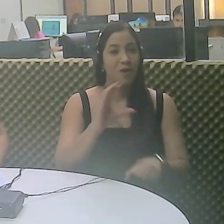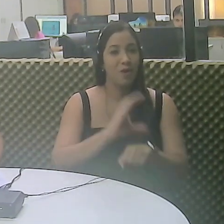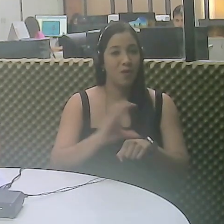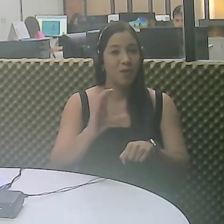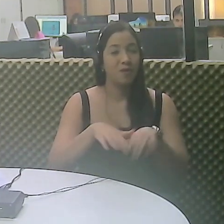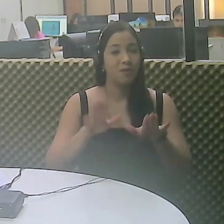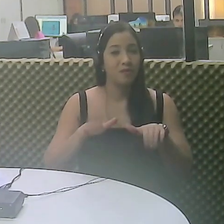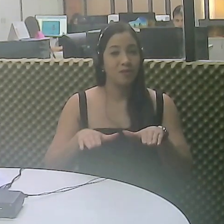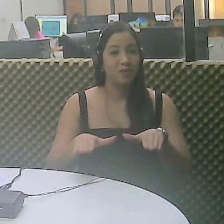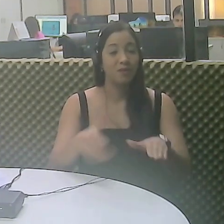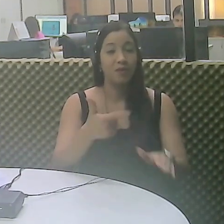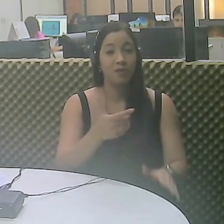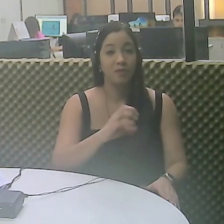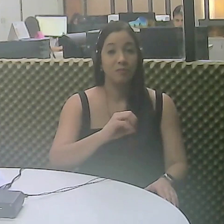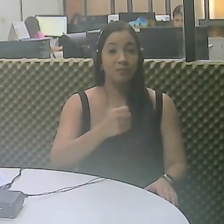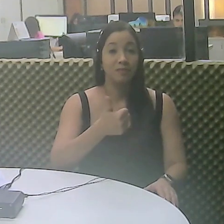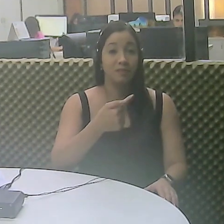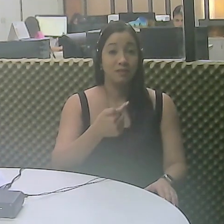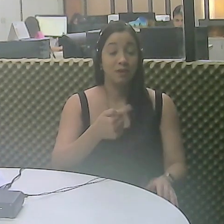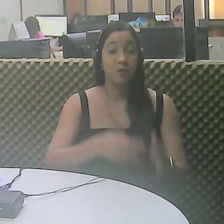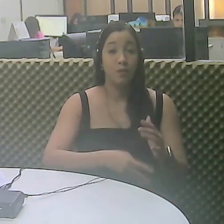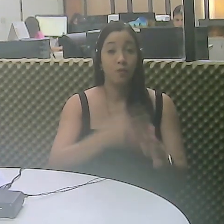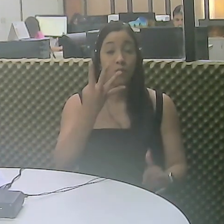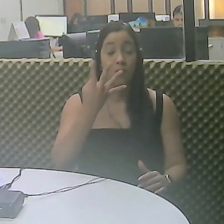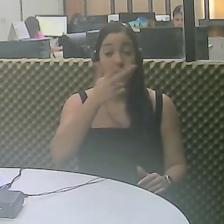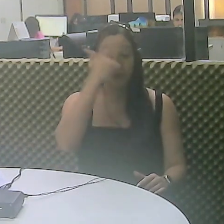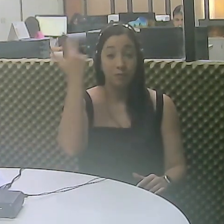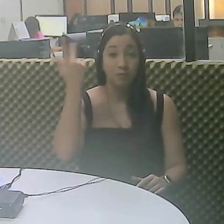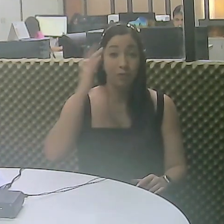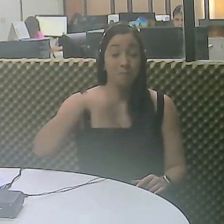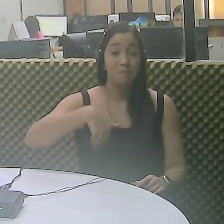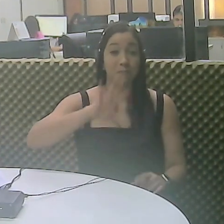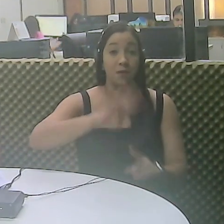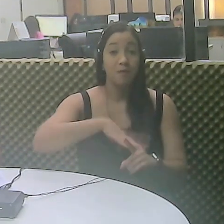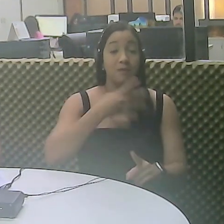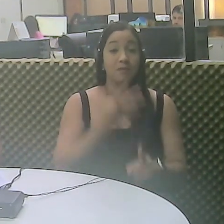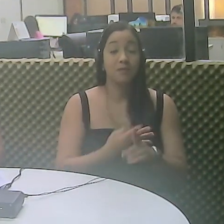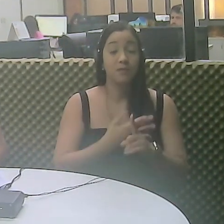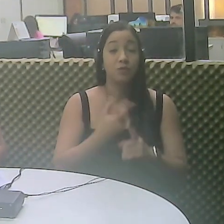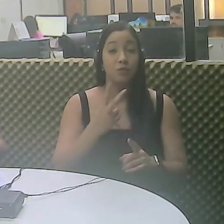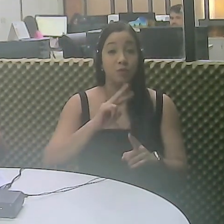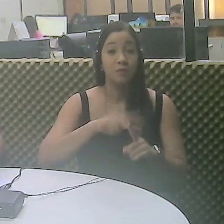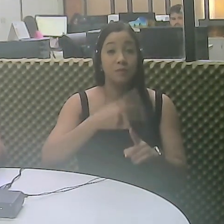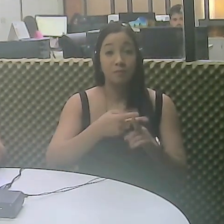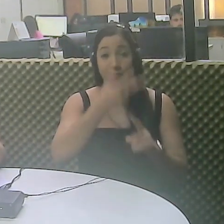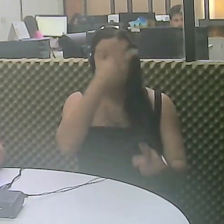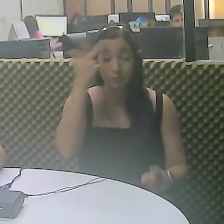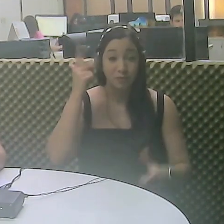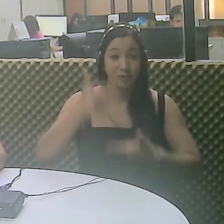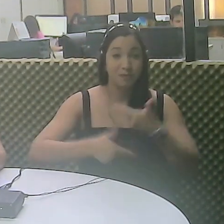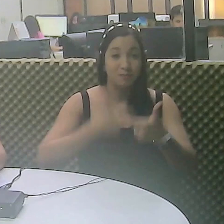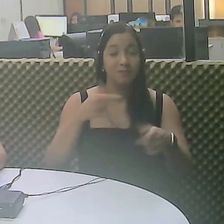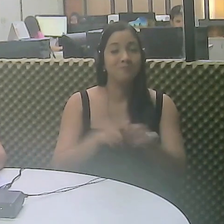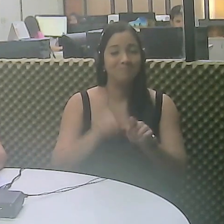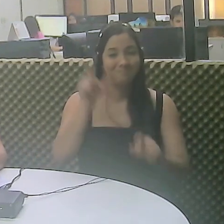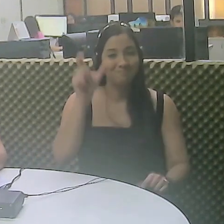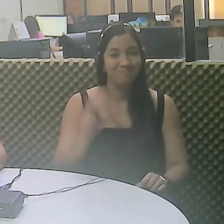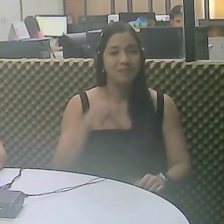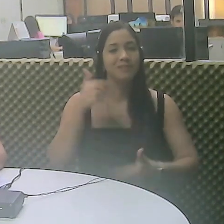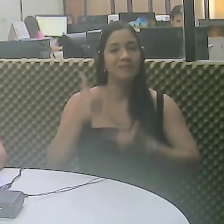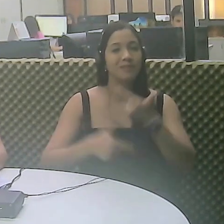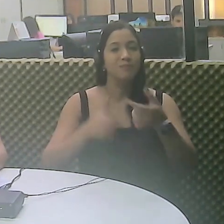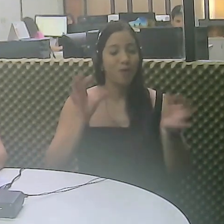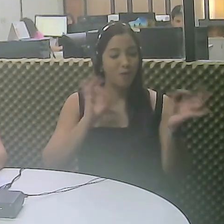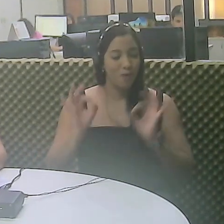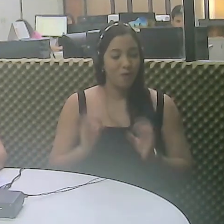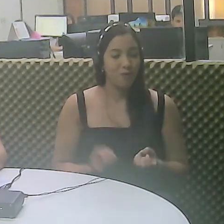de costura. Desde 2017, 4 vezes mais pessoas aprendendo e quase 2 mil pessoas empregadas, inclusive ela, que hoje pode trabalhar com o